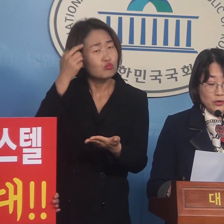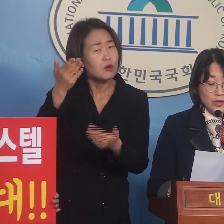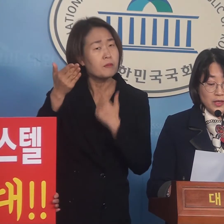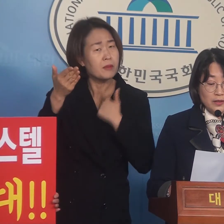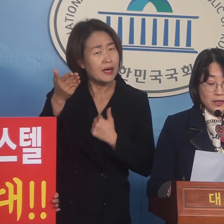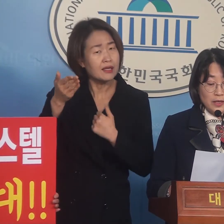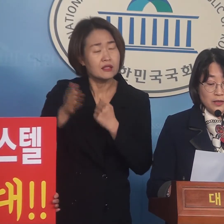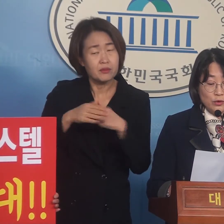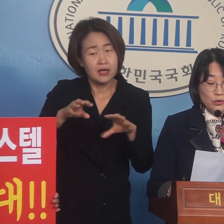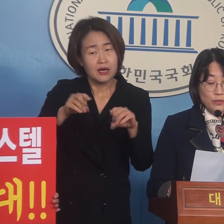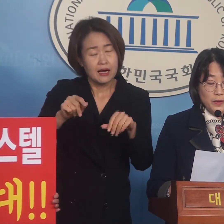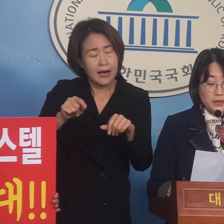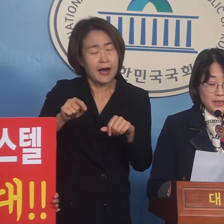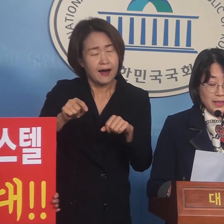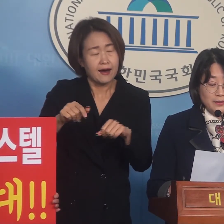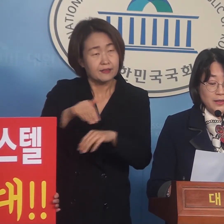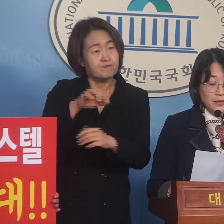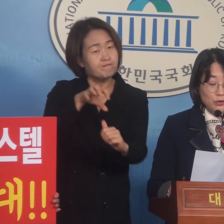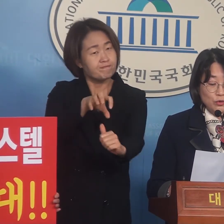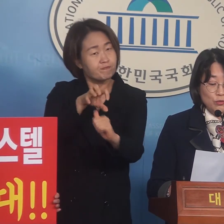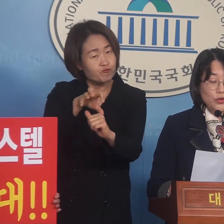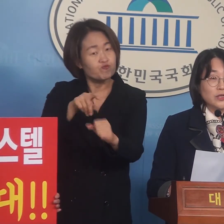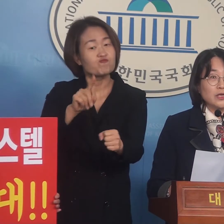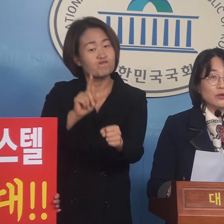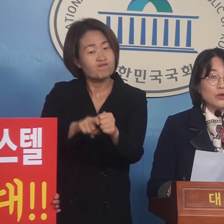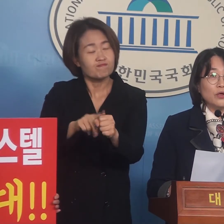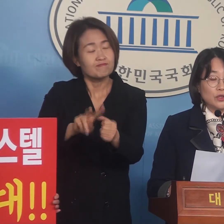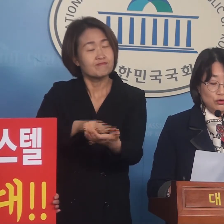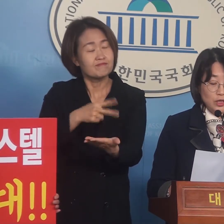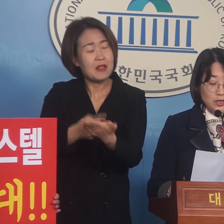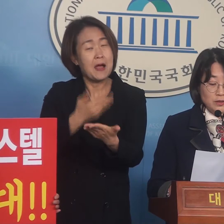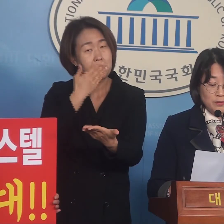토지 이용 계획에 따라 용도 폐지가 가능하다고